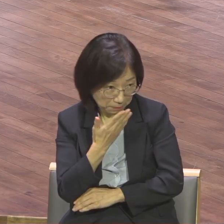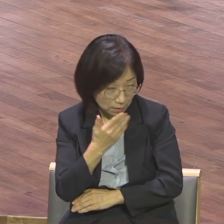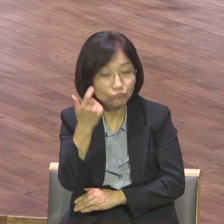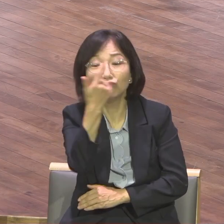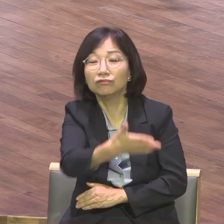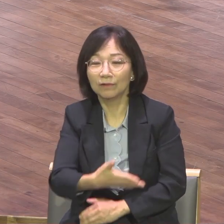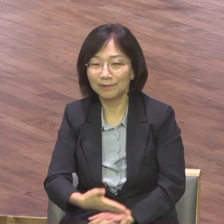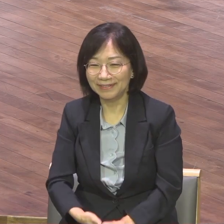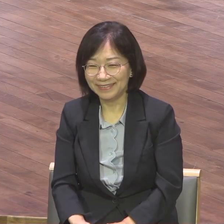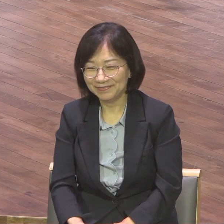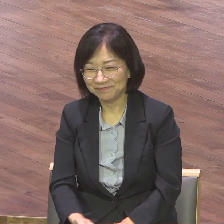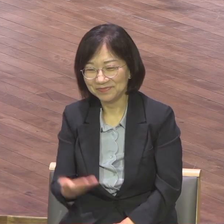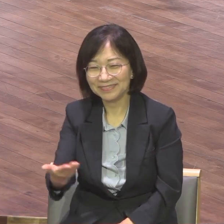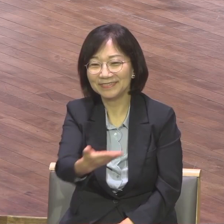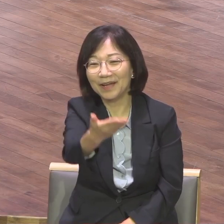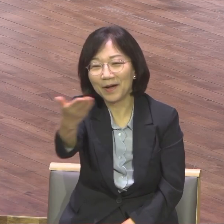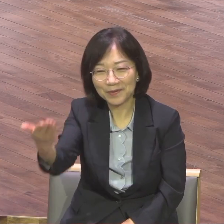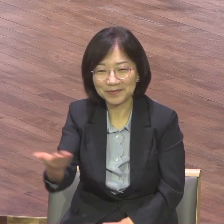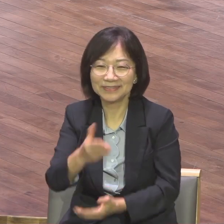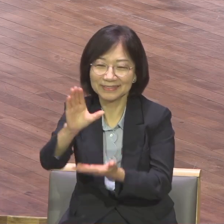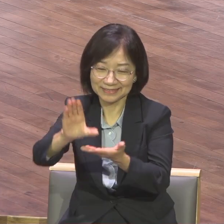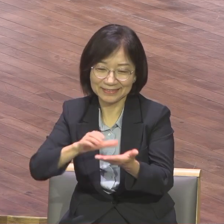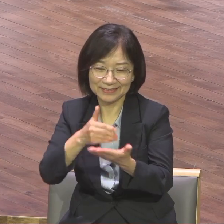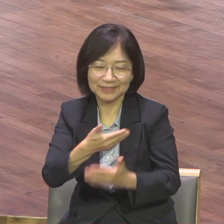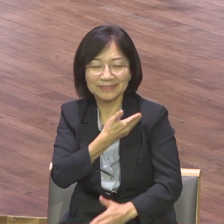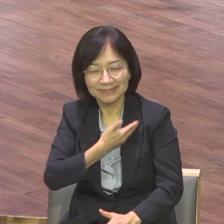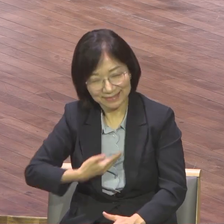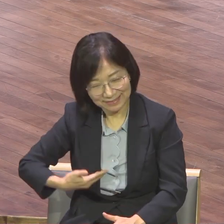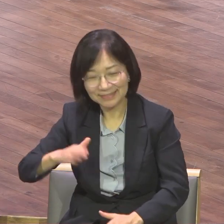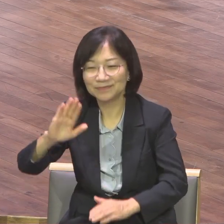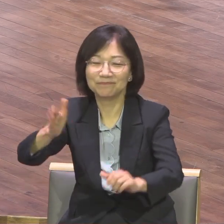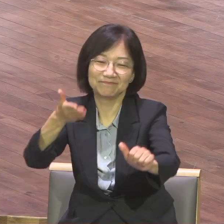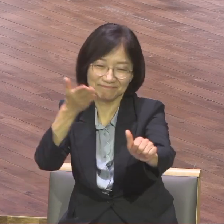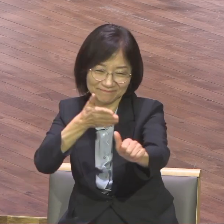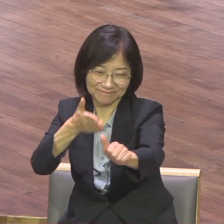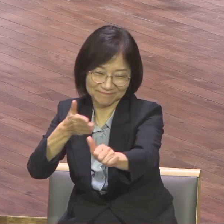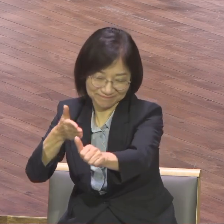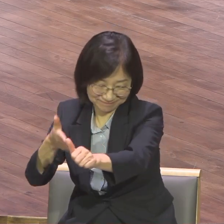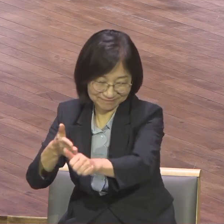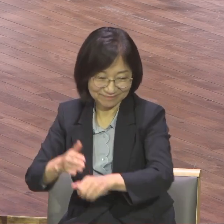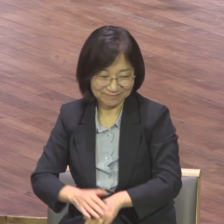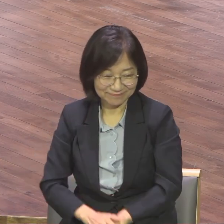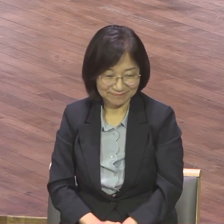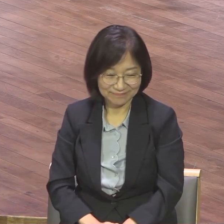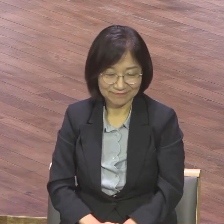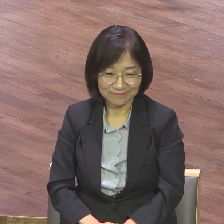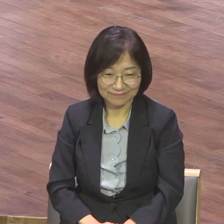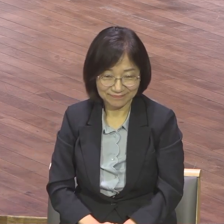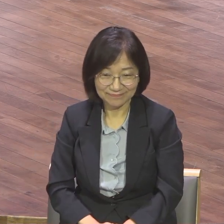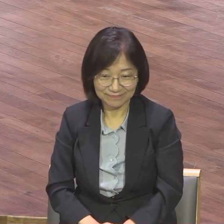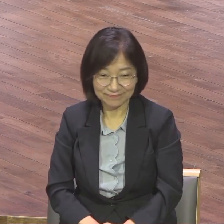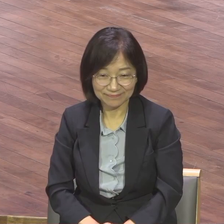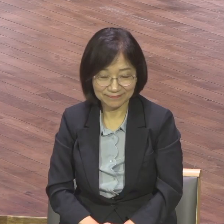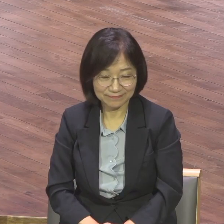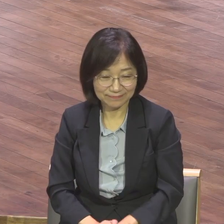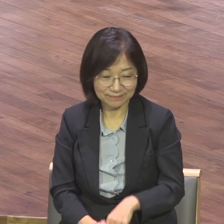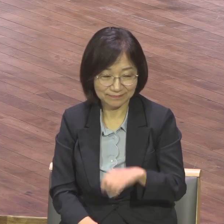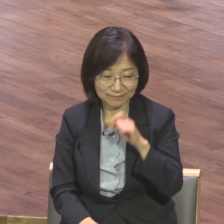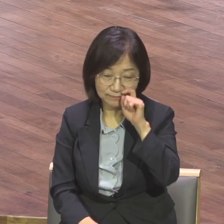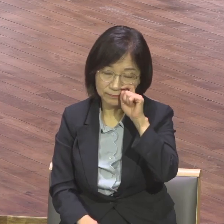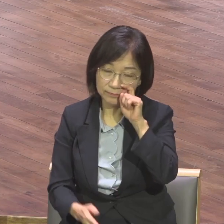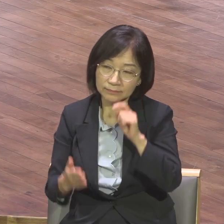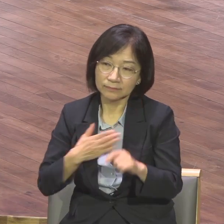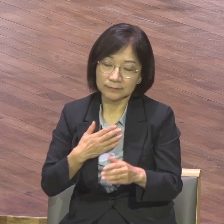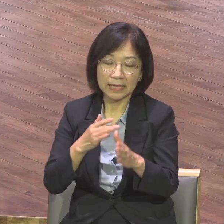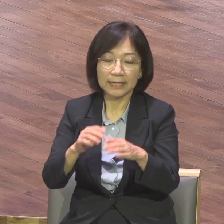여러분은 그리스도의 제자 되시기 바랍니다. 예원교회 다닌다 눈썹 하나 까딱 안 합니다. 사다리 내가 예원교회